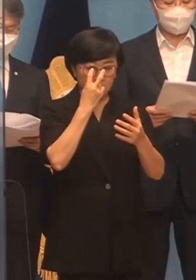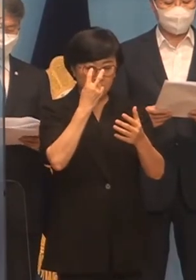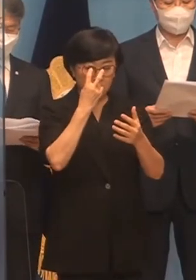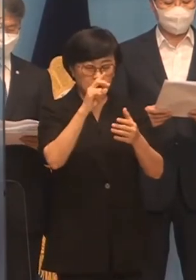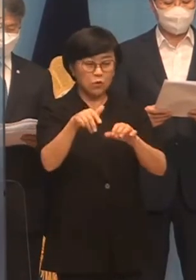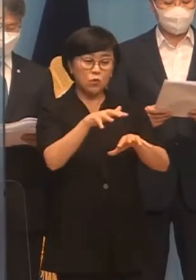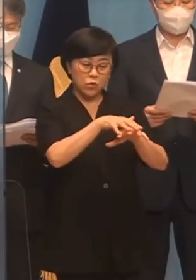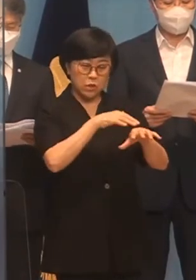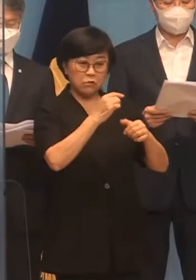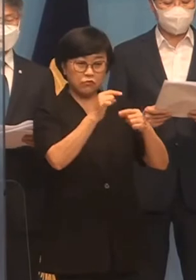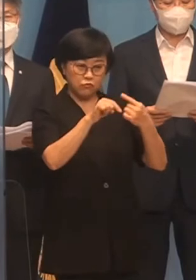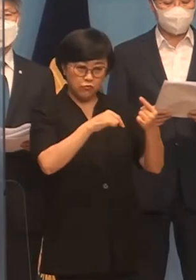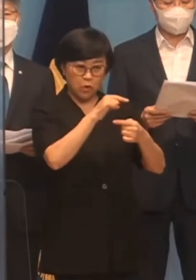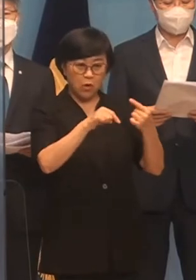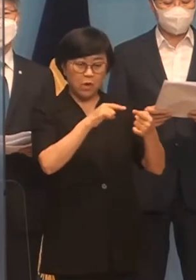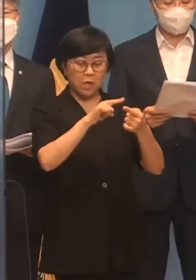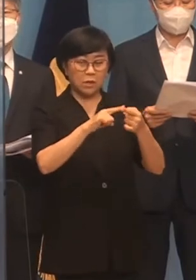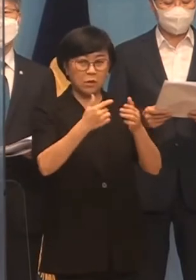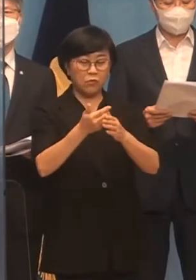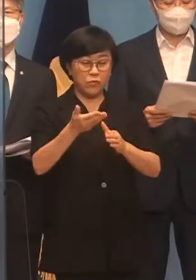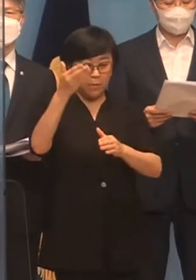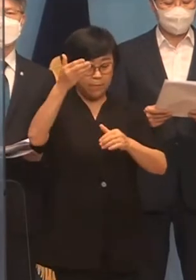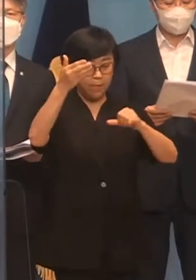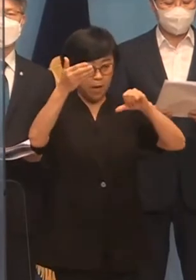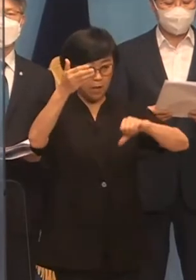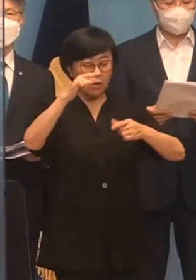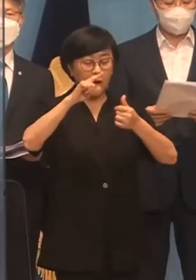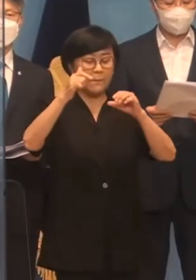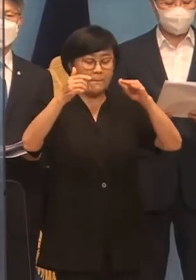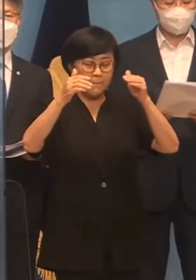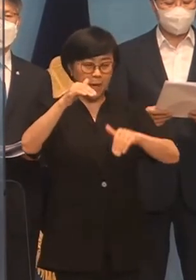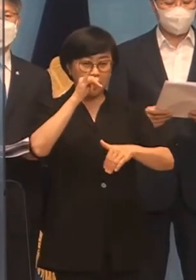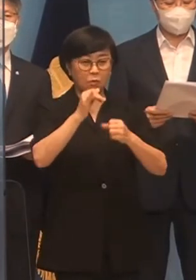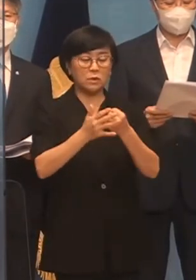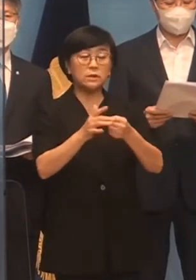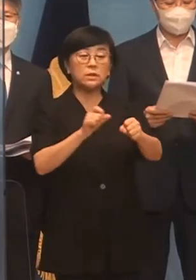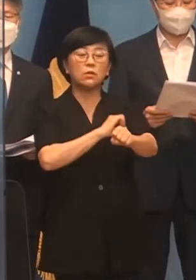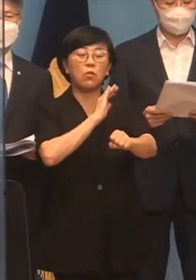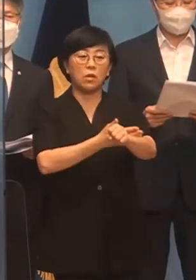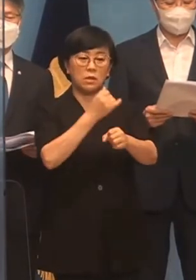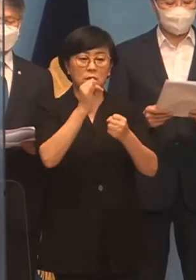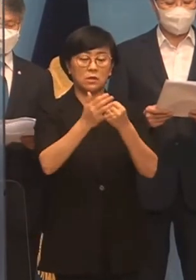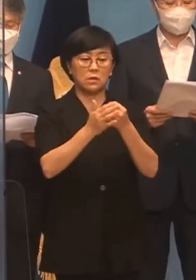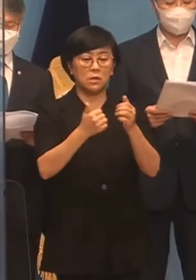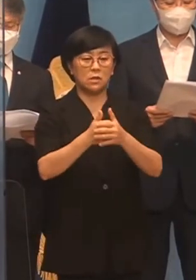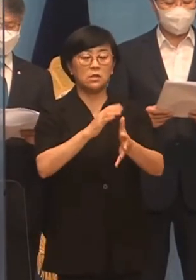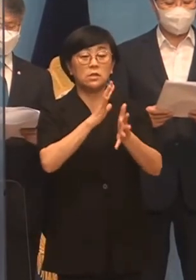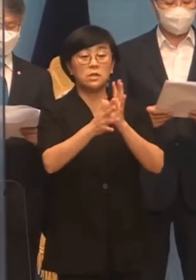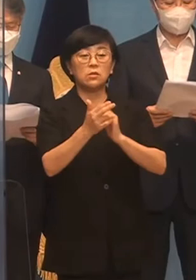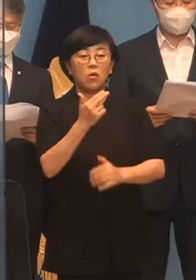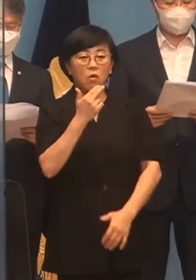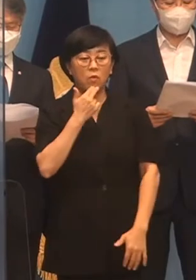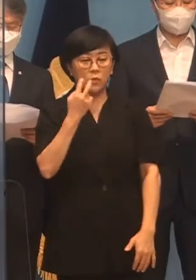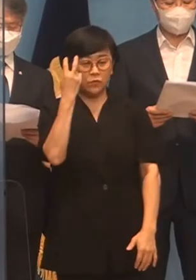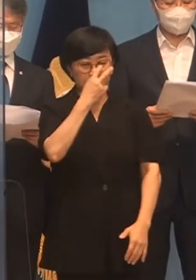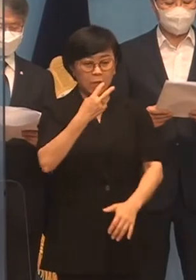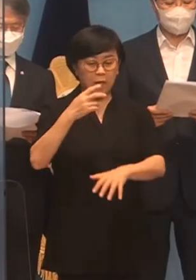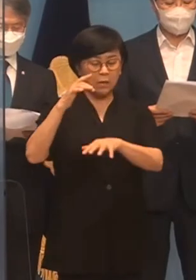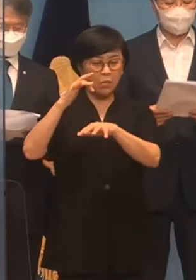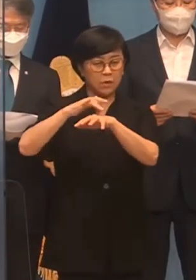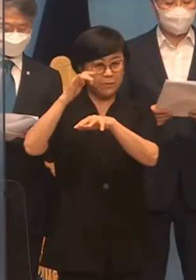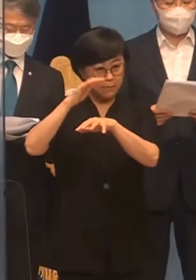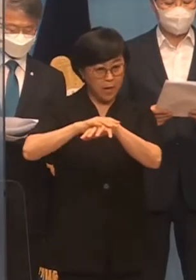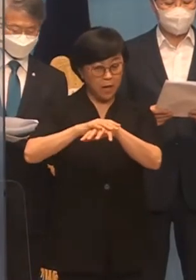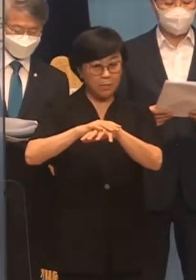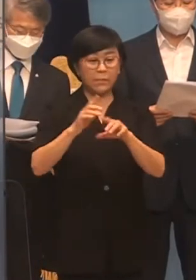조직 운용, 혁명하복의 조직 문화, 특권 의식, 부절제한 수사 관행 등 어느 하나도 달라진 것이